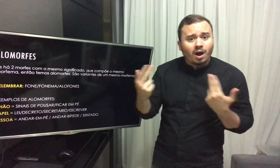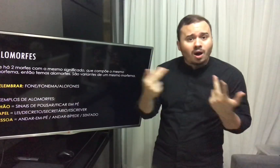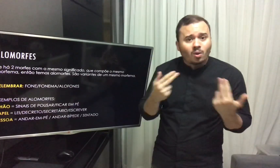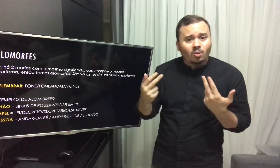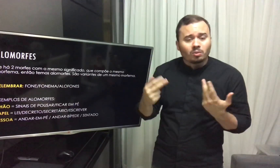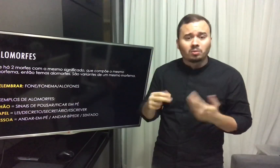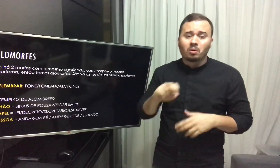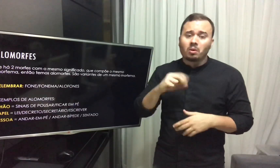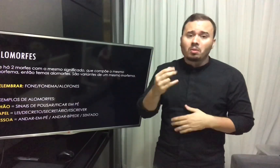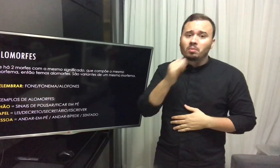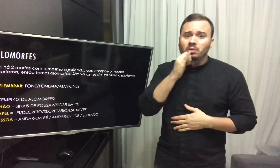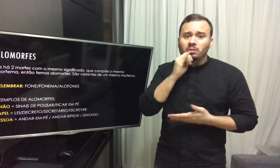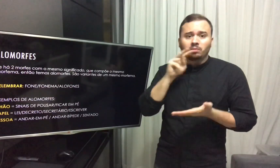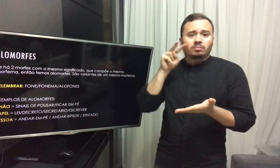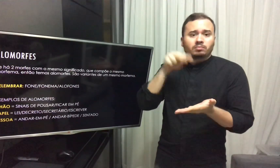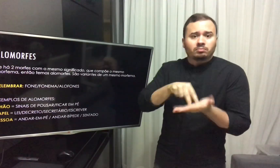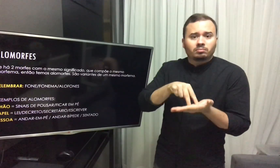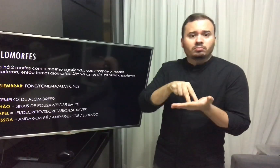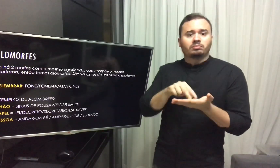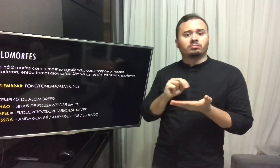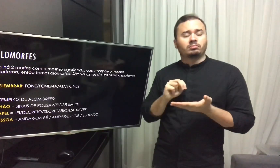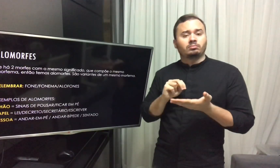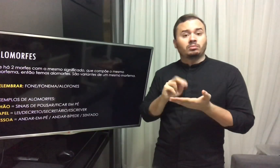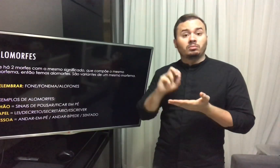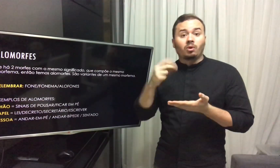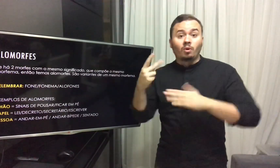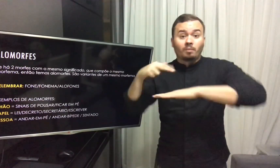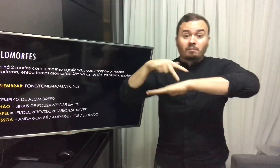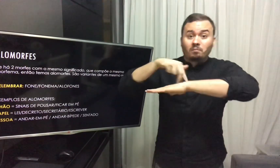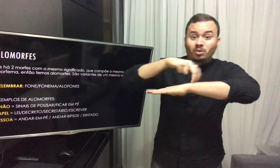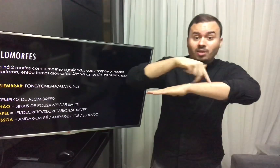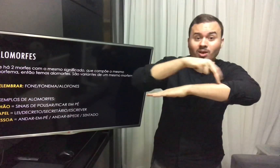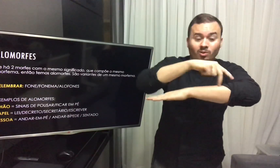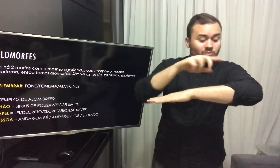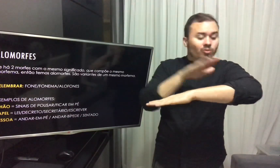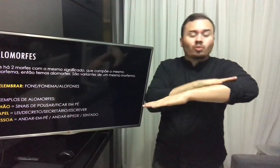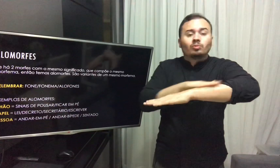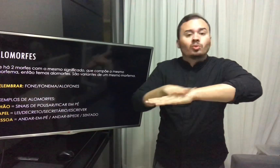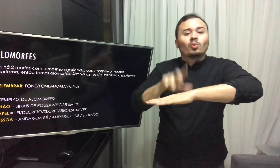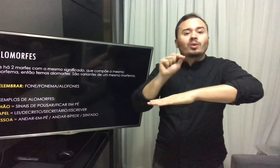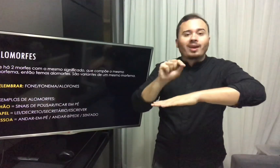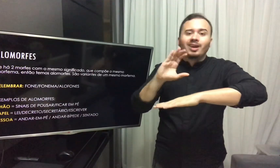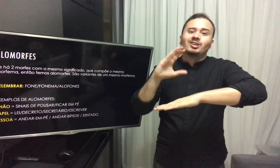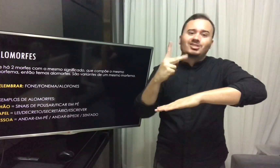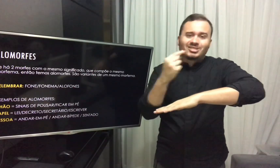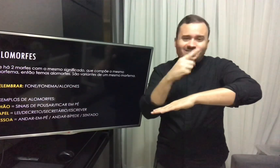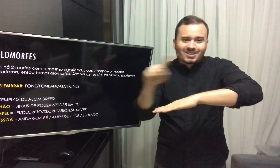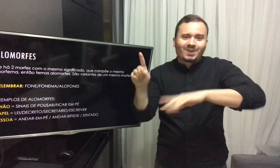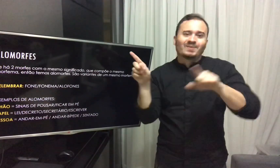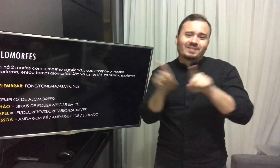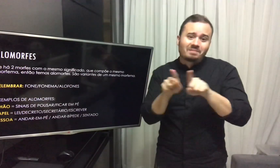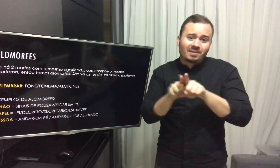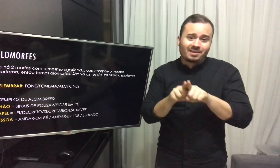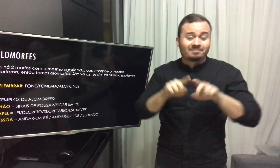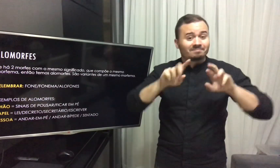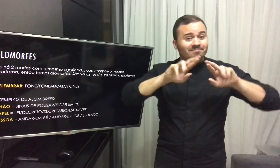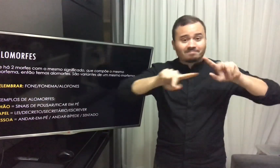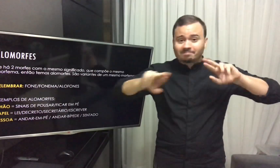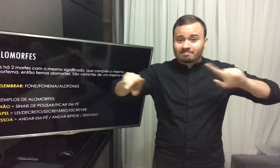significa isso, a palma da minha mão? Significa chão. Então, se eu fizer o sinal de modelo também, o chão volta a